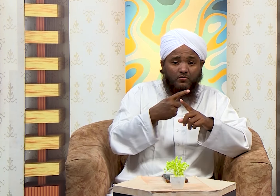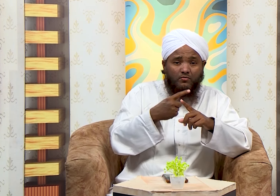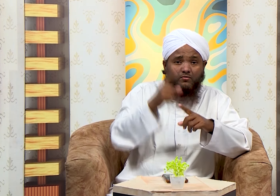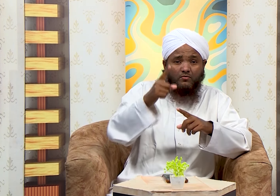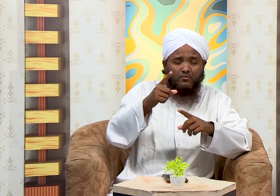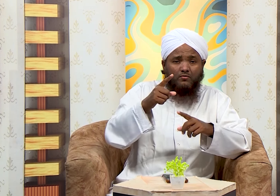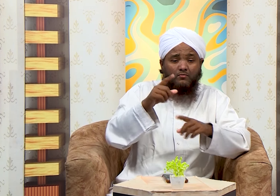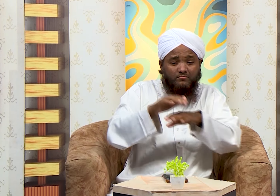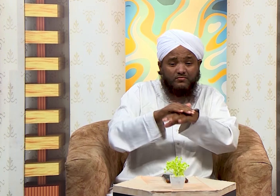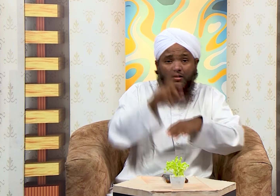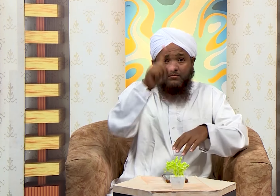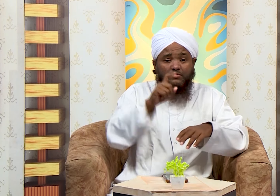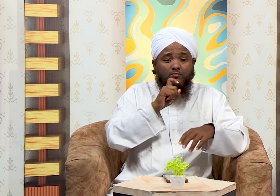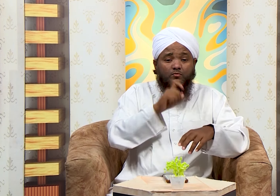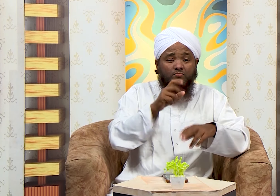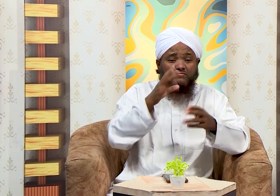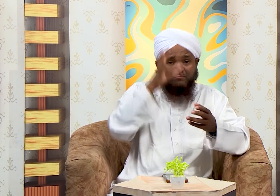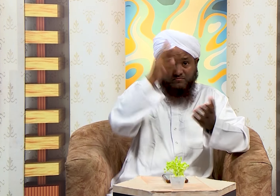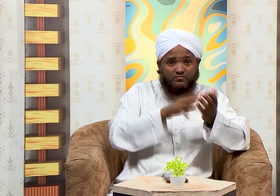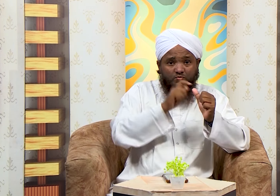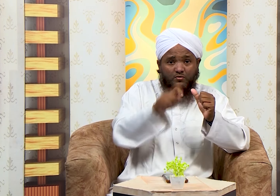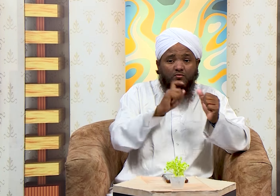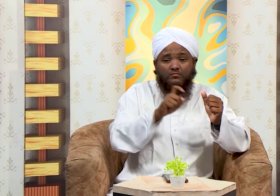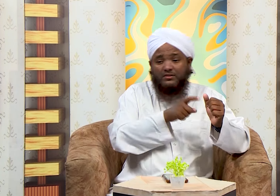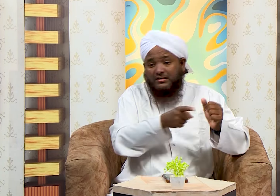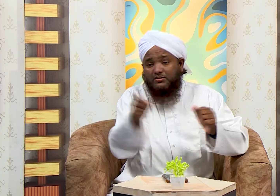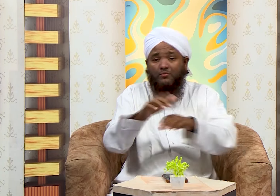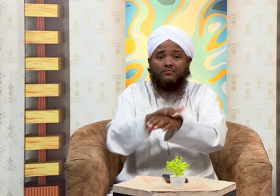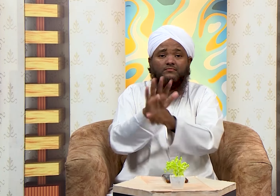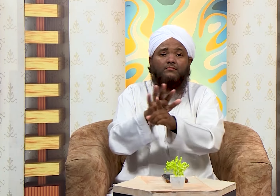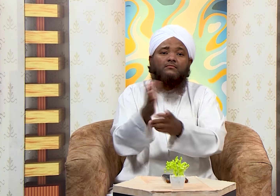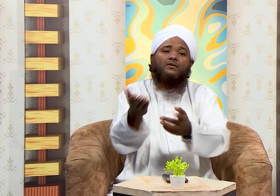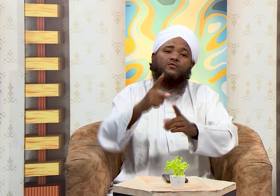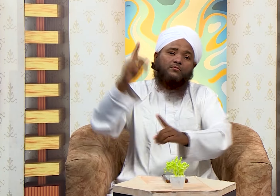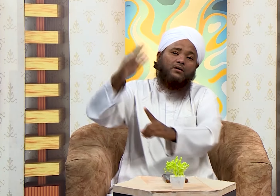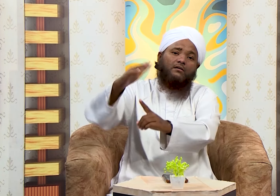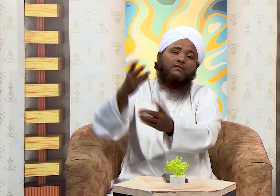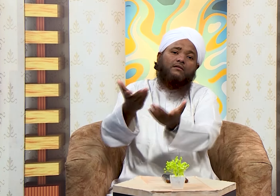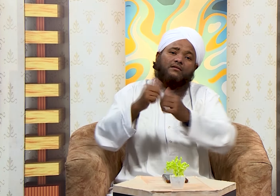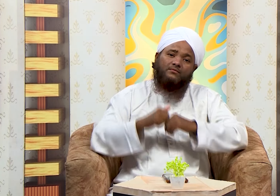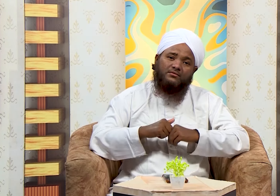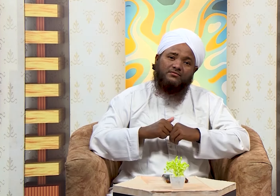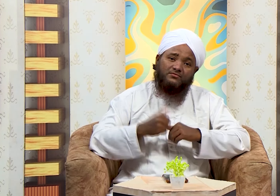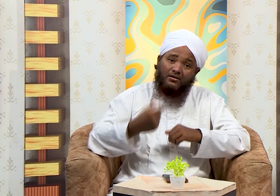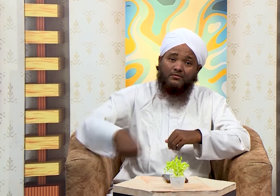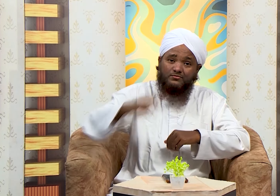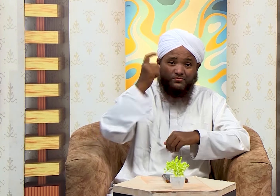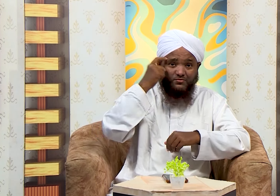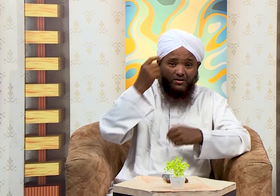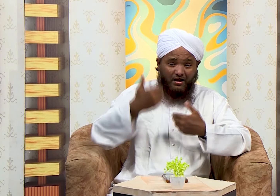لیکن رب کریم کو ماننے والے ہیں اس کی توحید کو ماننے والے ہیں اس کی بارگاہ میں اپنے سر کو چھکانے والے ہیں